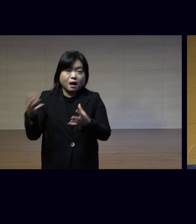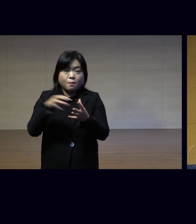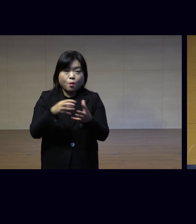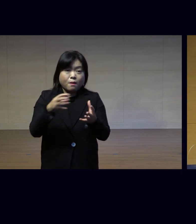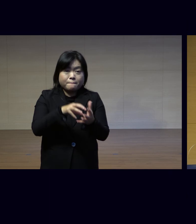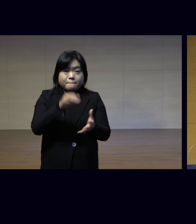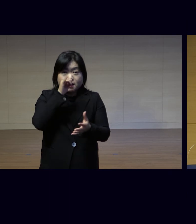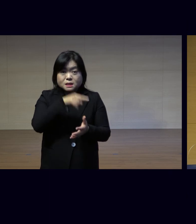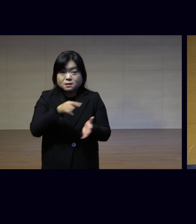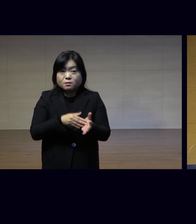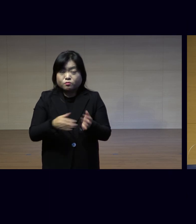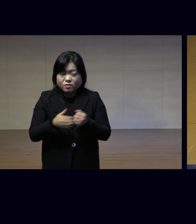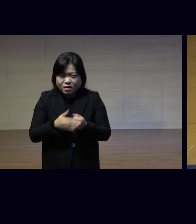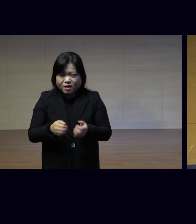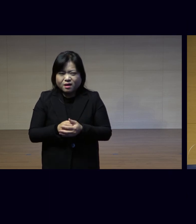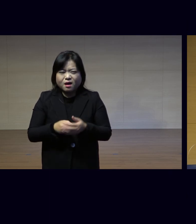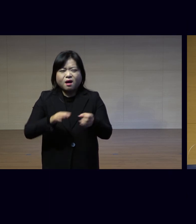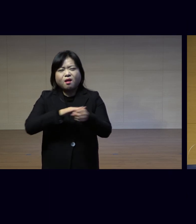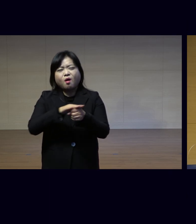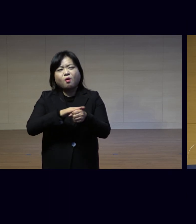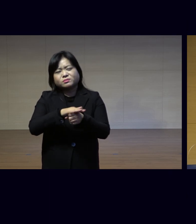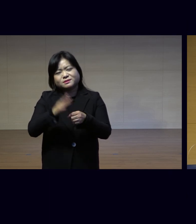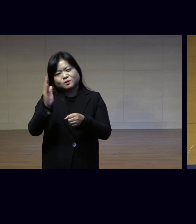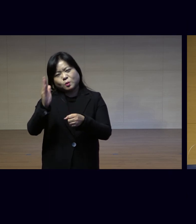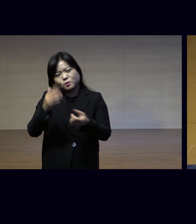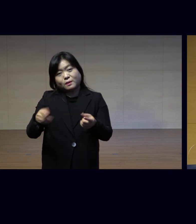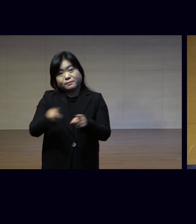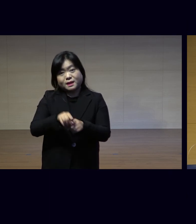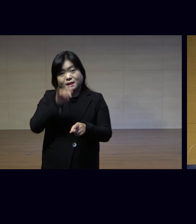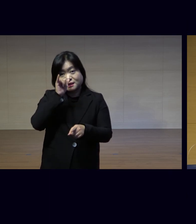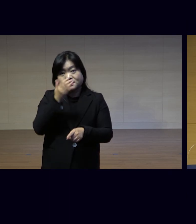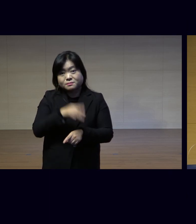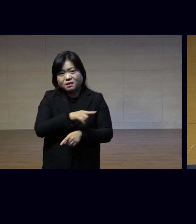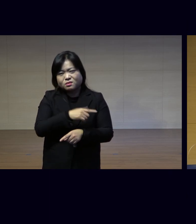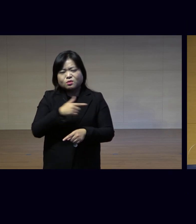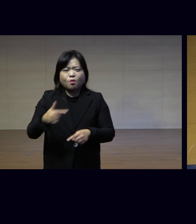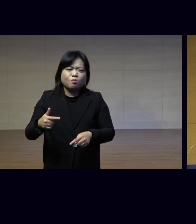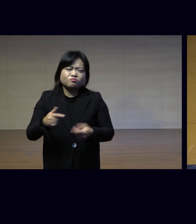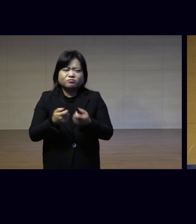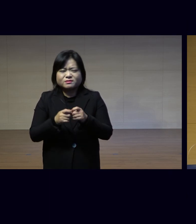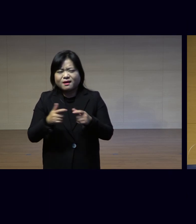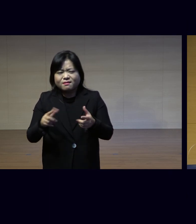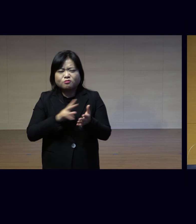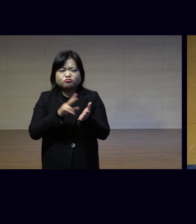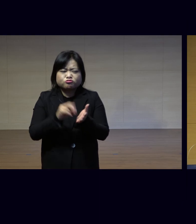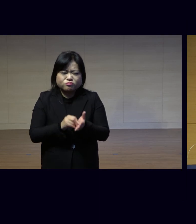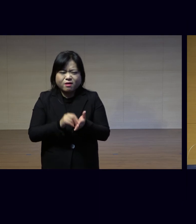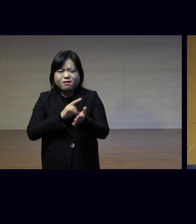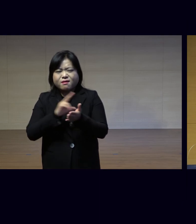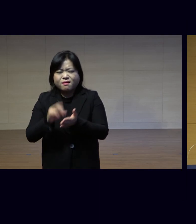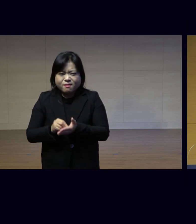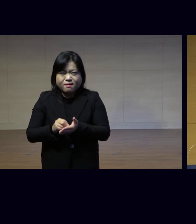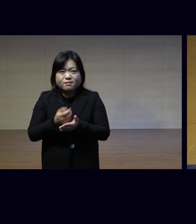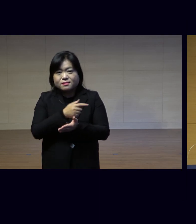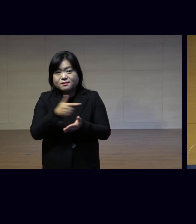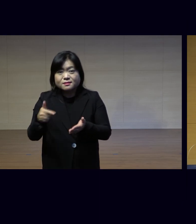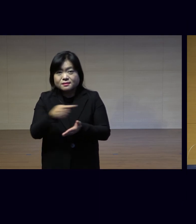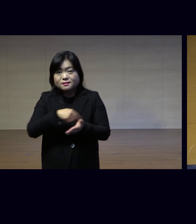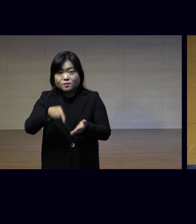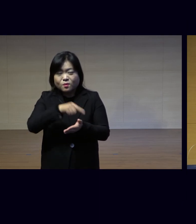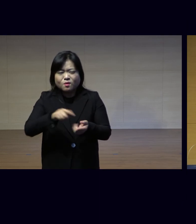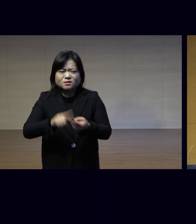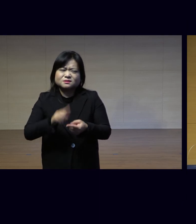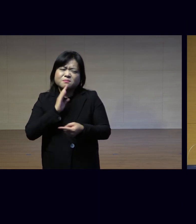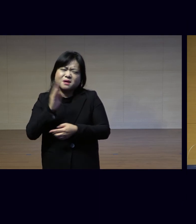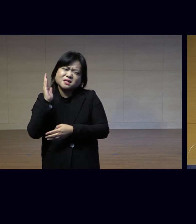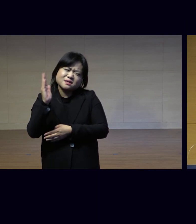다 기본의 러브 스토리에 깔려 있지만 너무 다양한 주제와 소재들로 이렇게 이야기꾼일